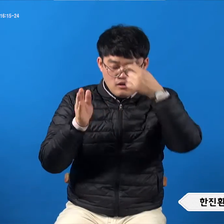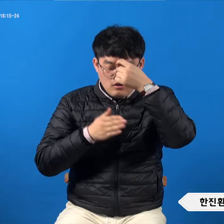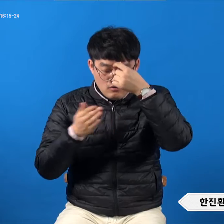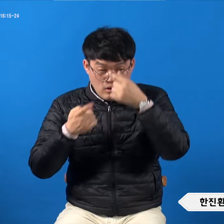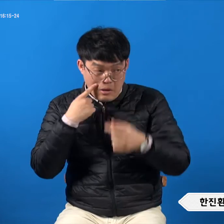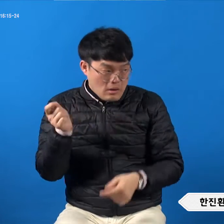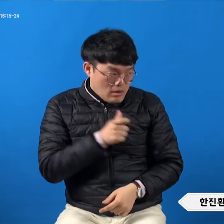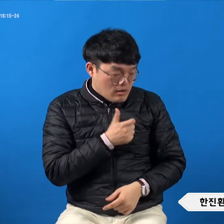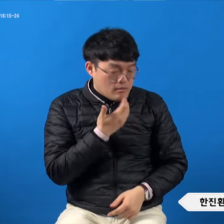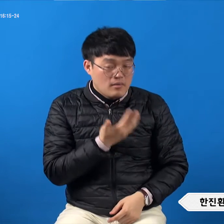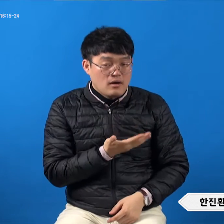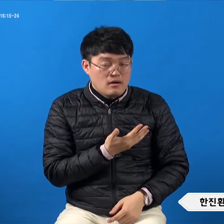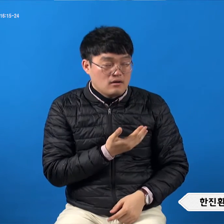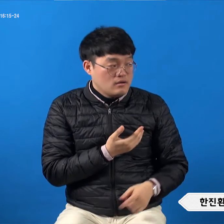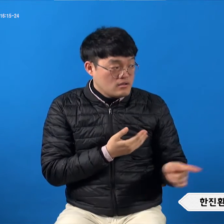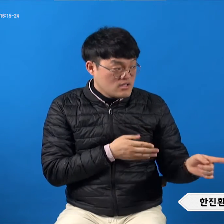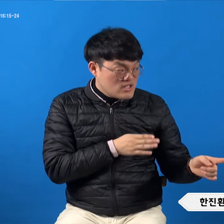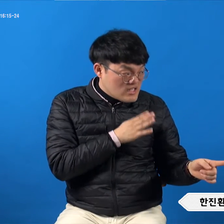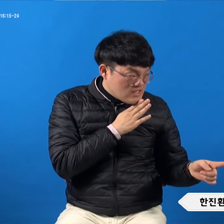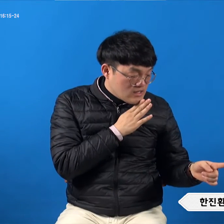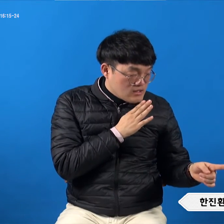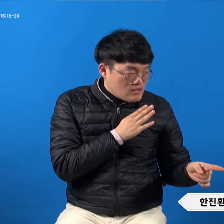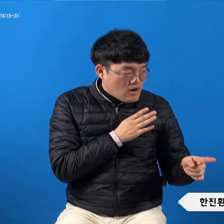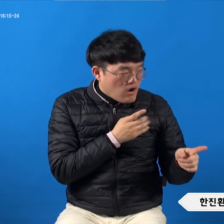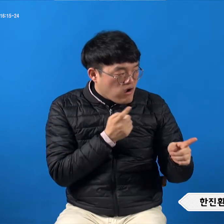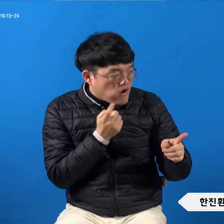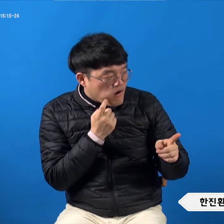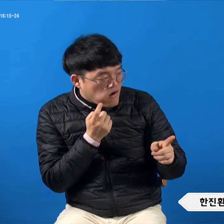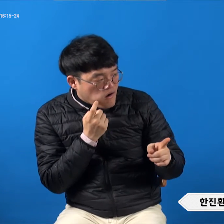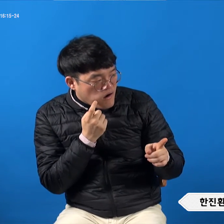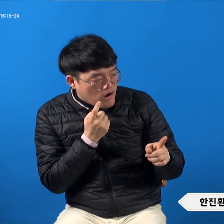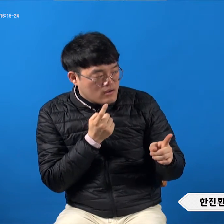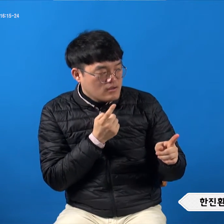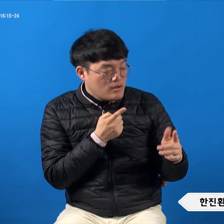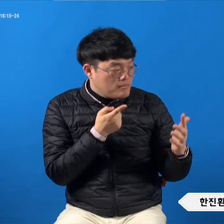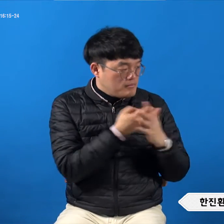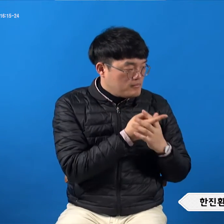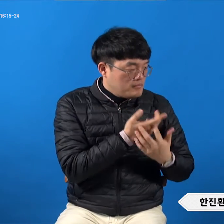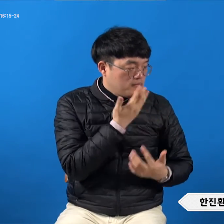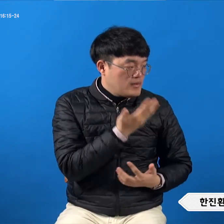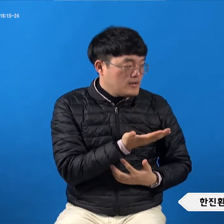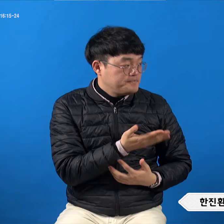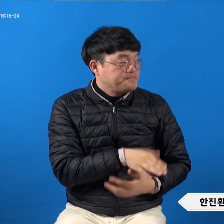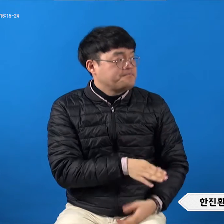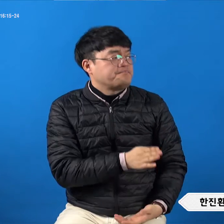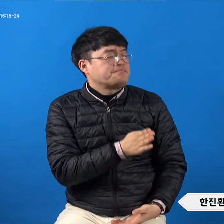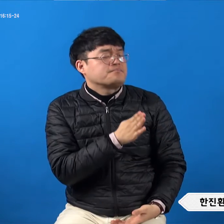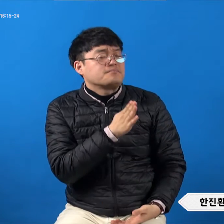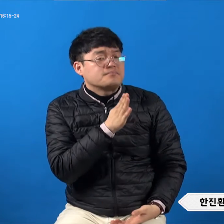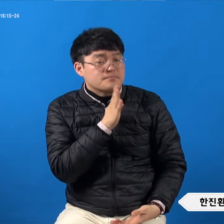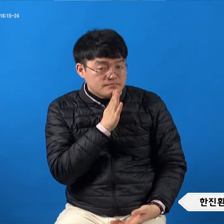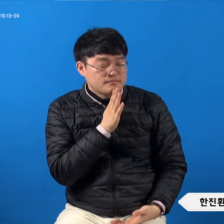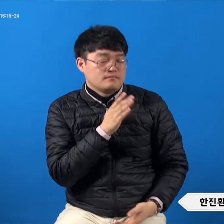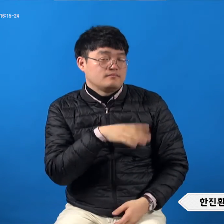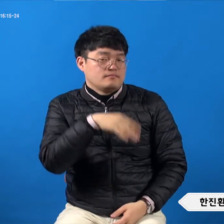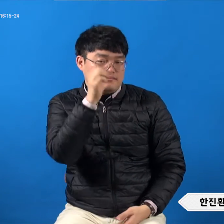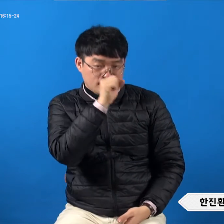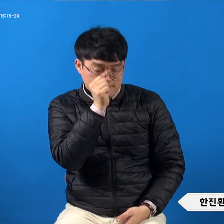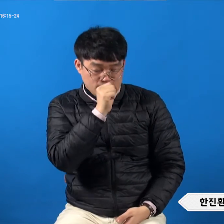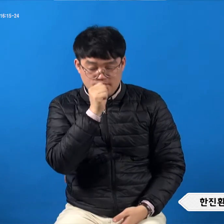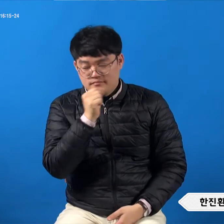얼마나 빠른데요. 척하는지 진짜로 나를 좋아하는지 금방 압니다. 진심으로 좋아해야